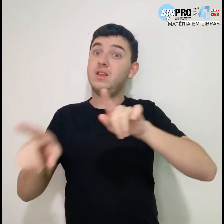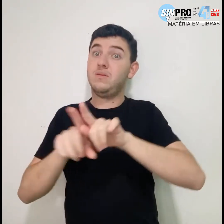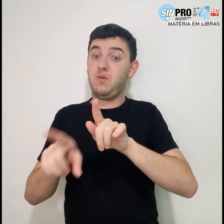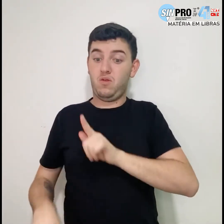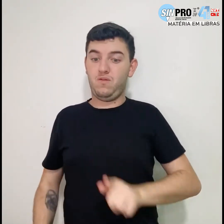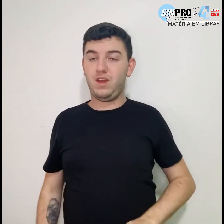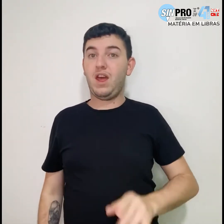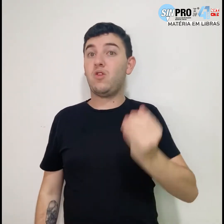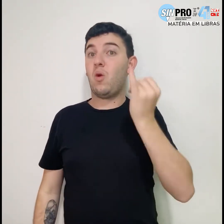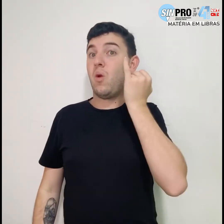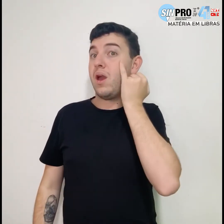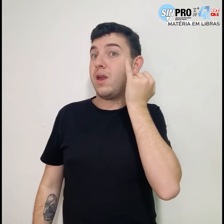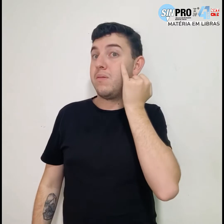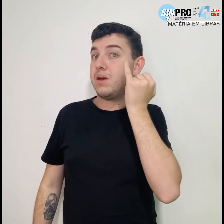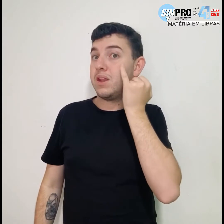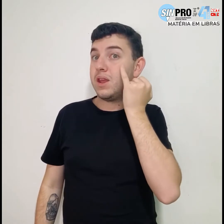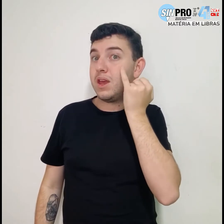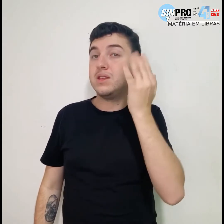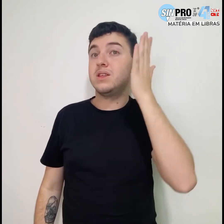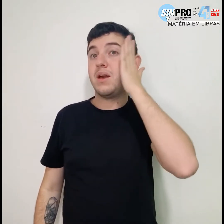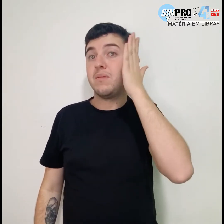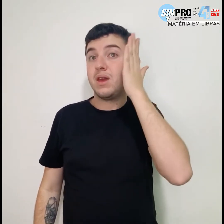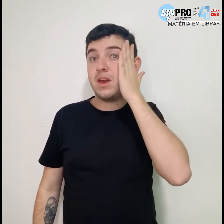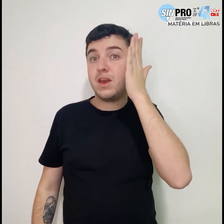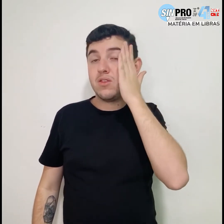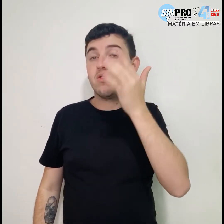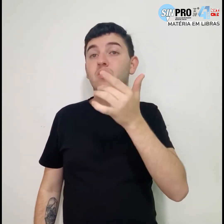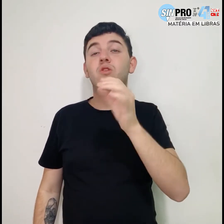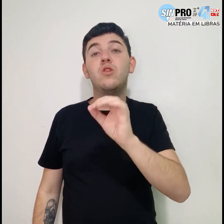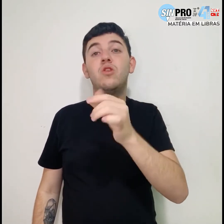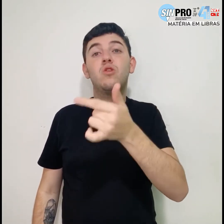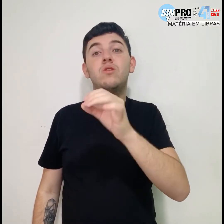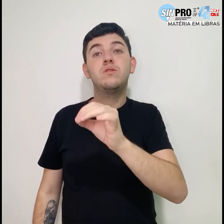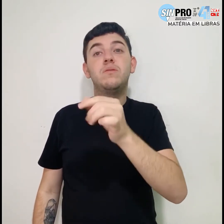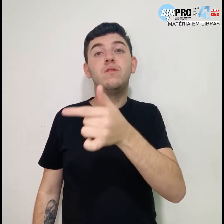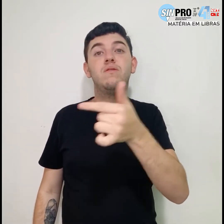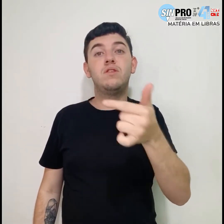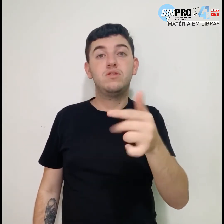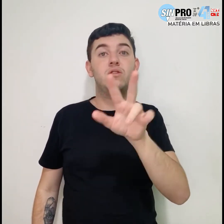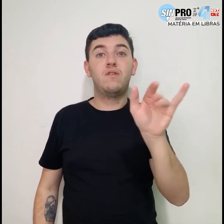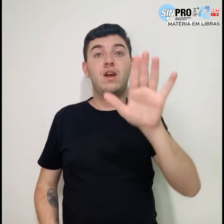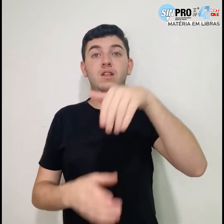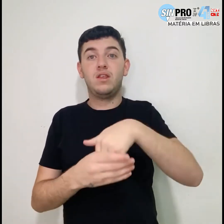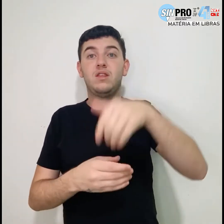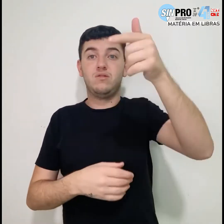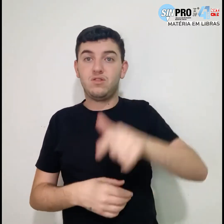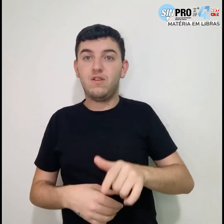De olho nas eleições de 2022 e com o projeto de permanecer no poder por muitas